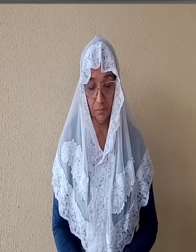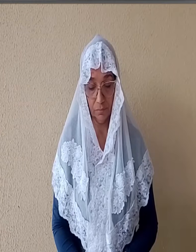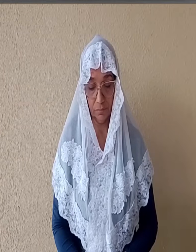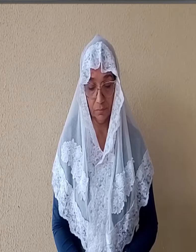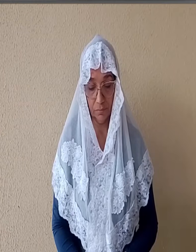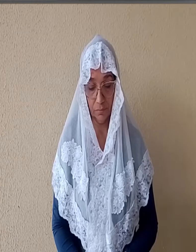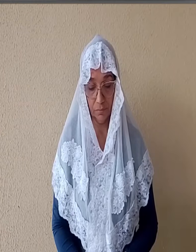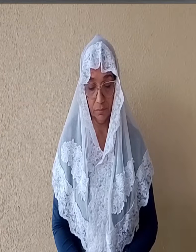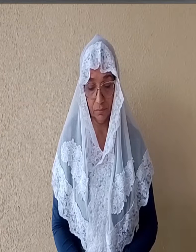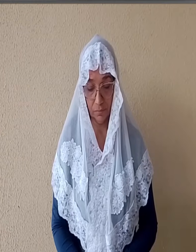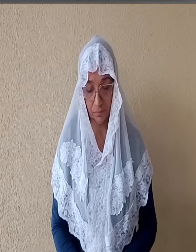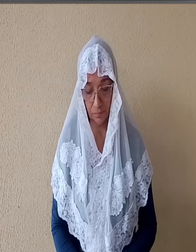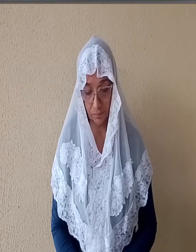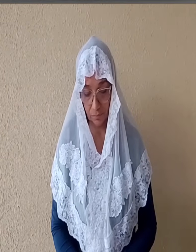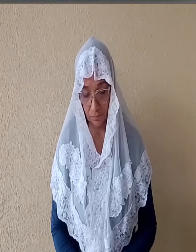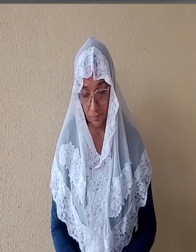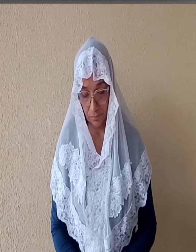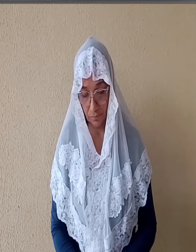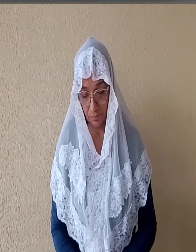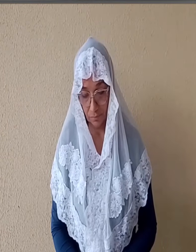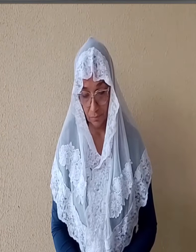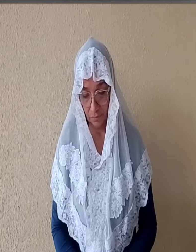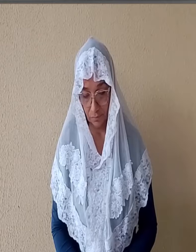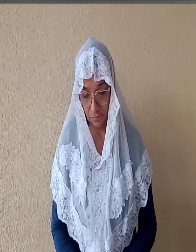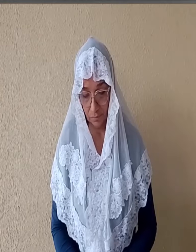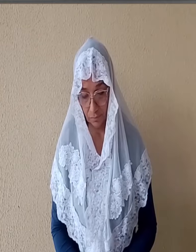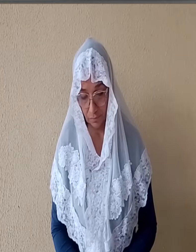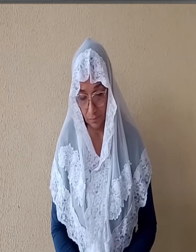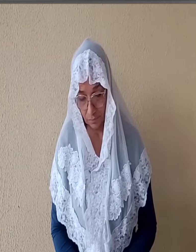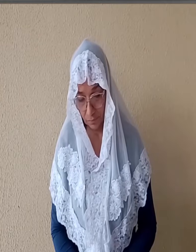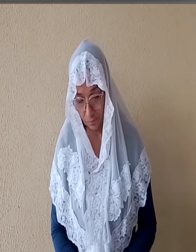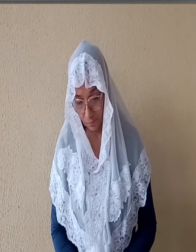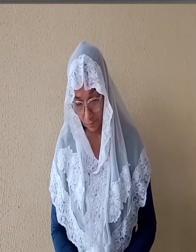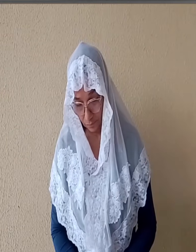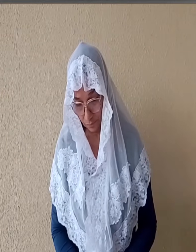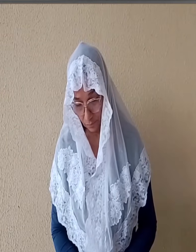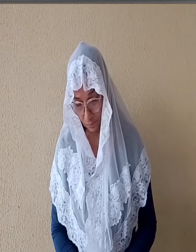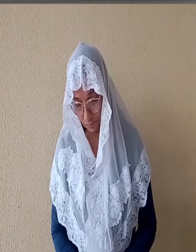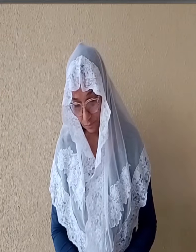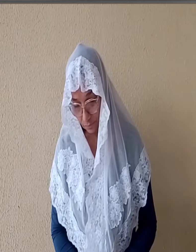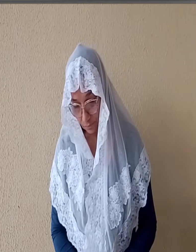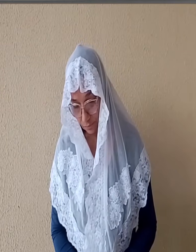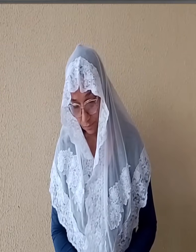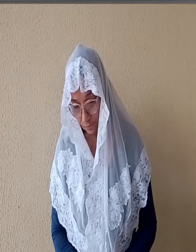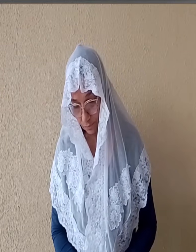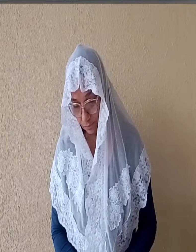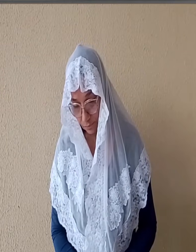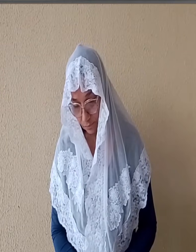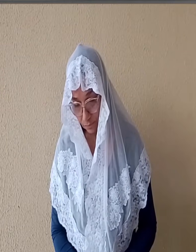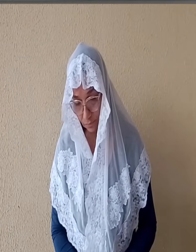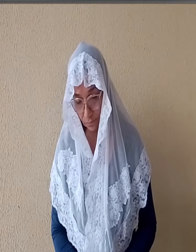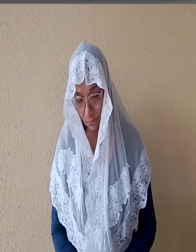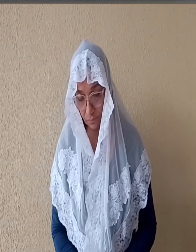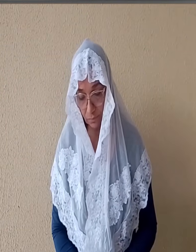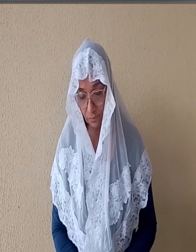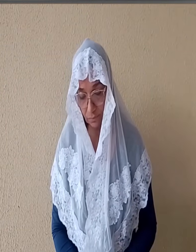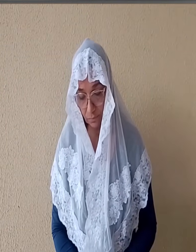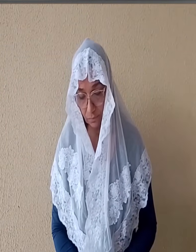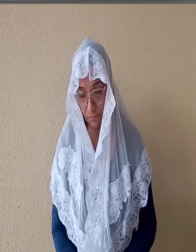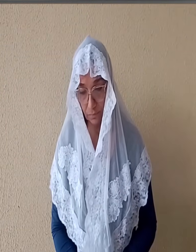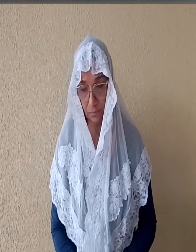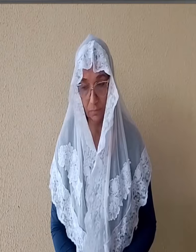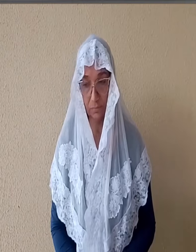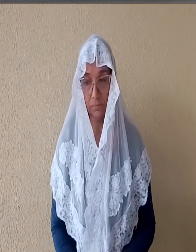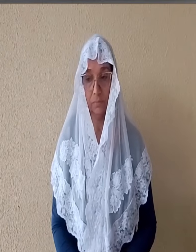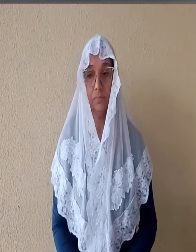Aleluia. Glória ao nome do Senhor. Glória a Deus. Aleluia, Jesus. Aleluia, Jesus. Glória,